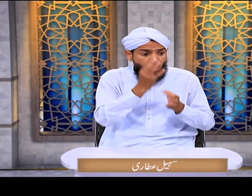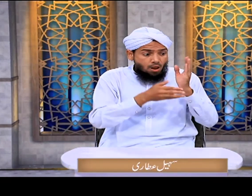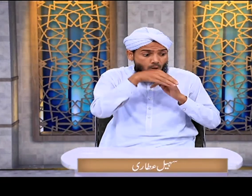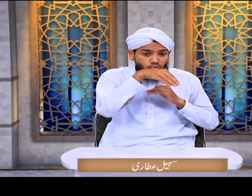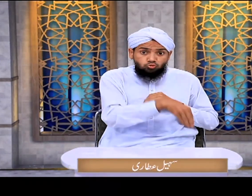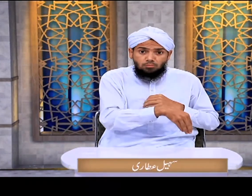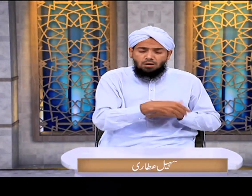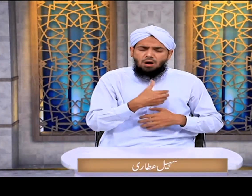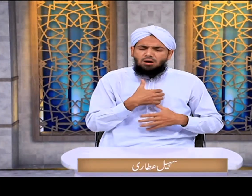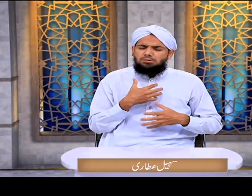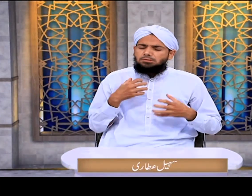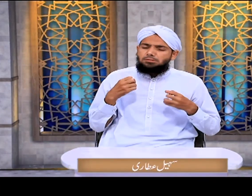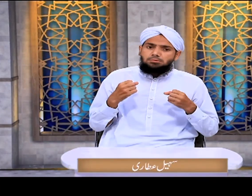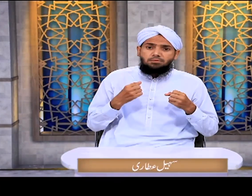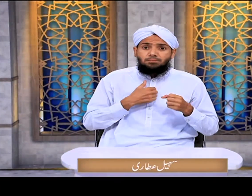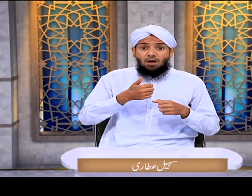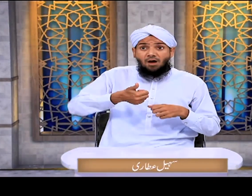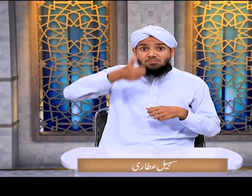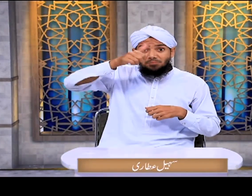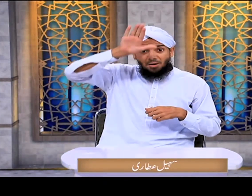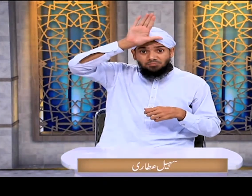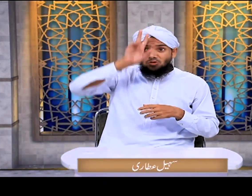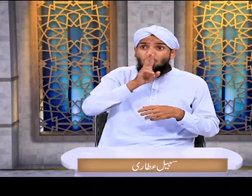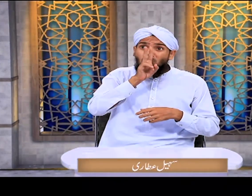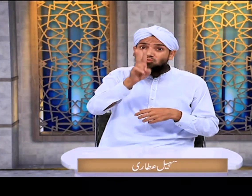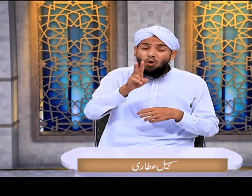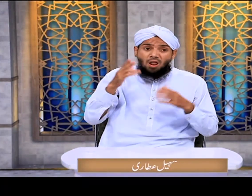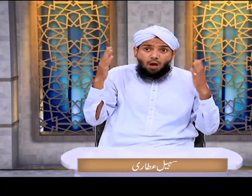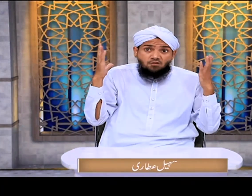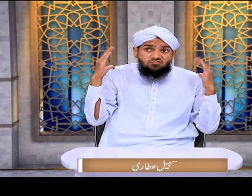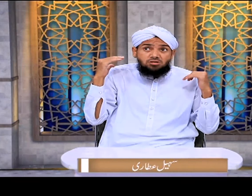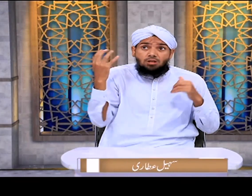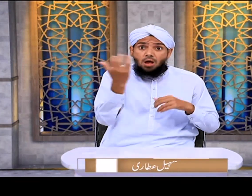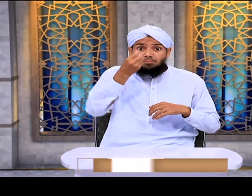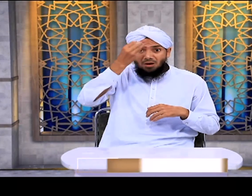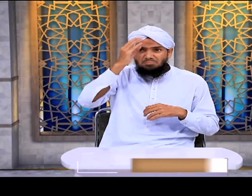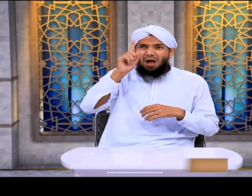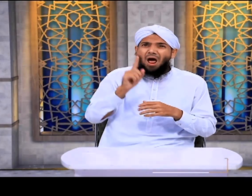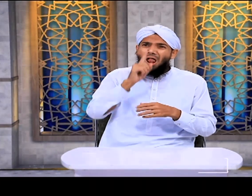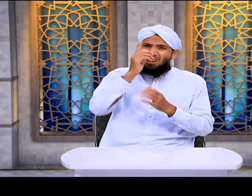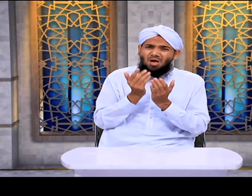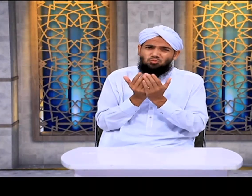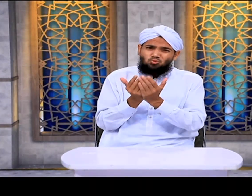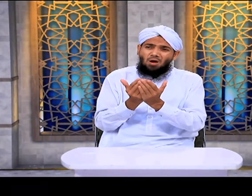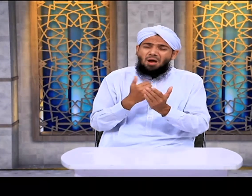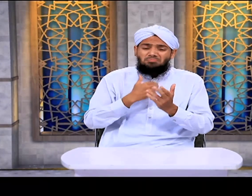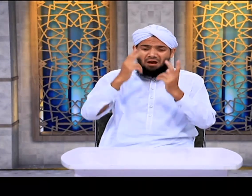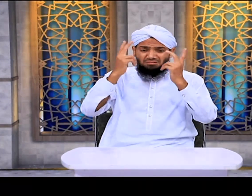کر داروغہ جہنم کو پکاریں گے اور عرض کریں گے، اپنے رب سے دعا کرو ہم پر عذاب کا ایک